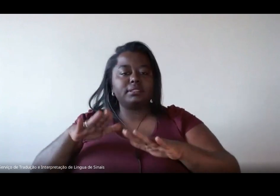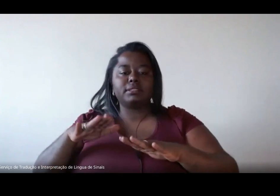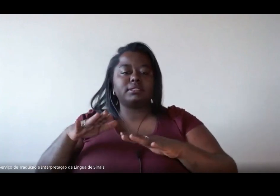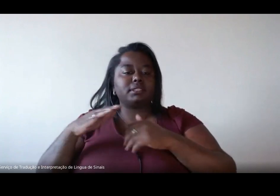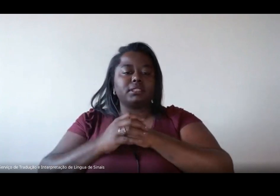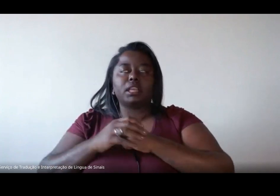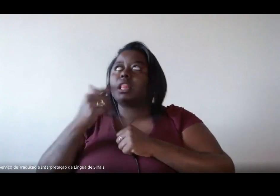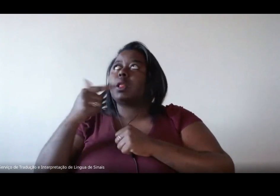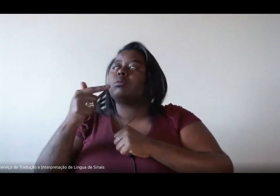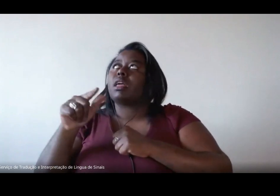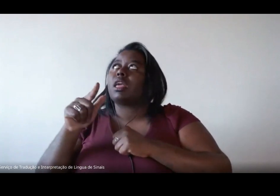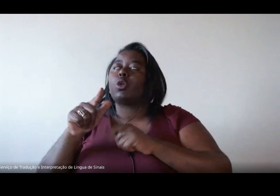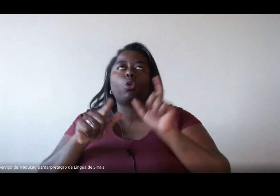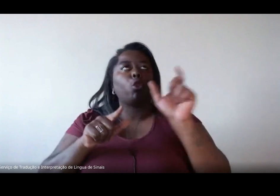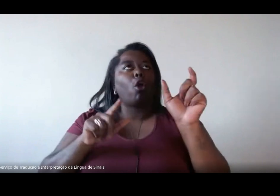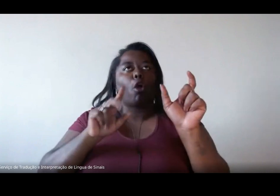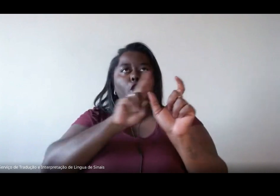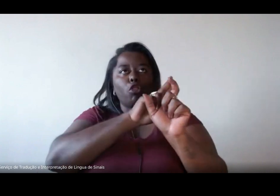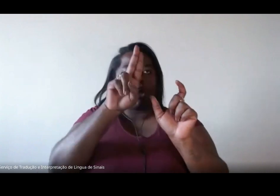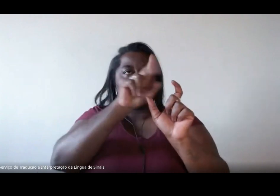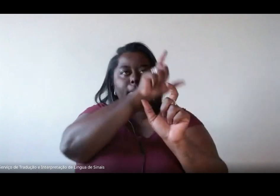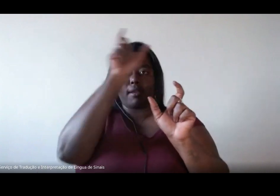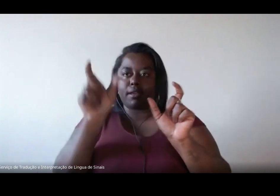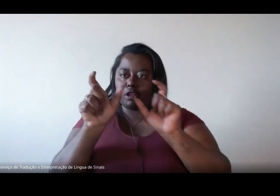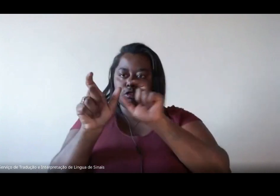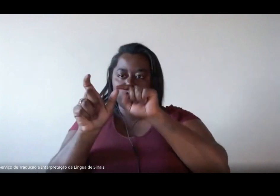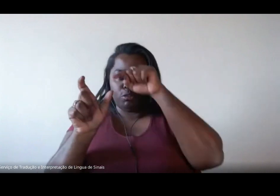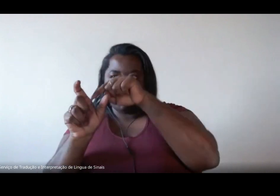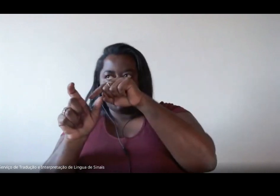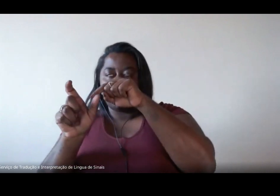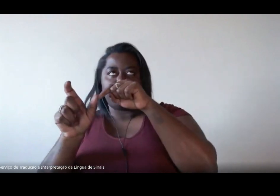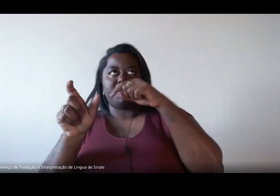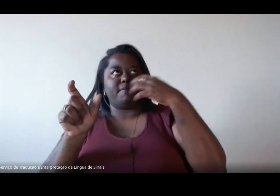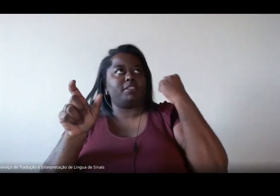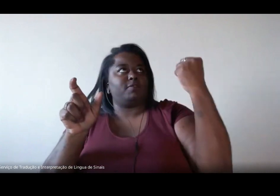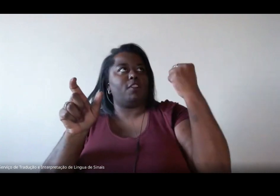Um vínculo com um sobrenome, digamos,